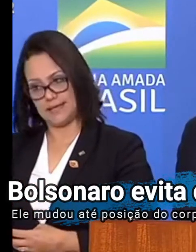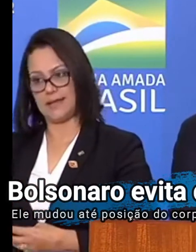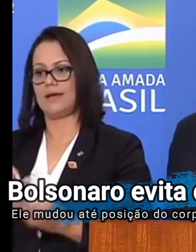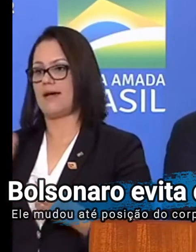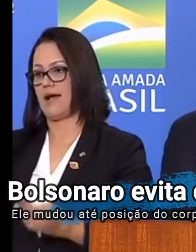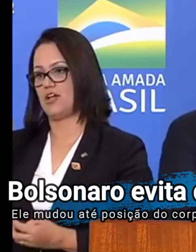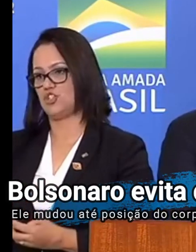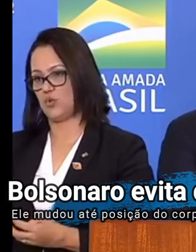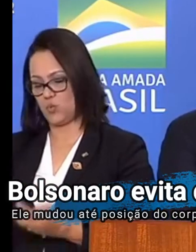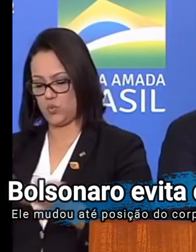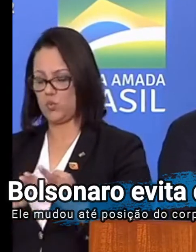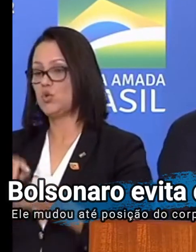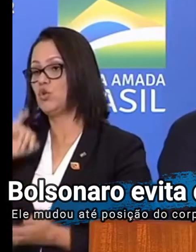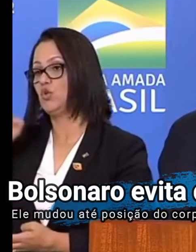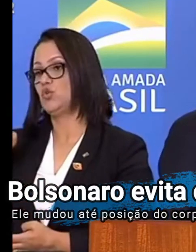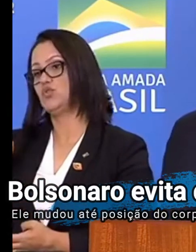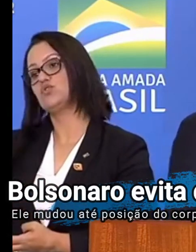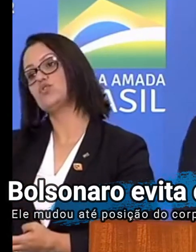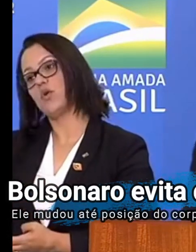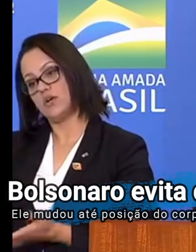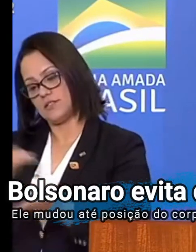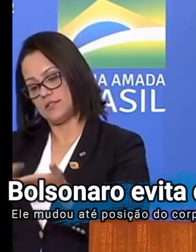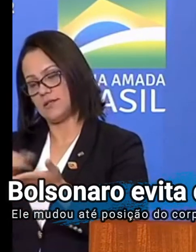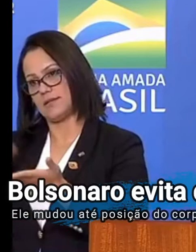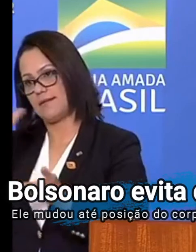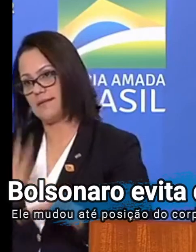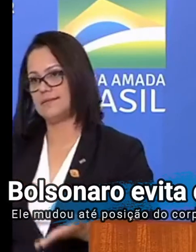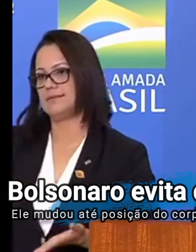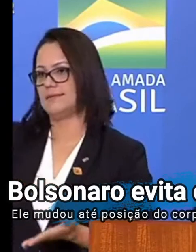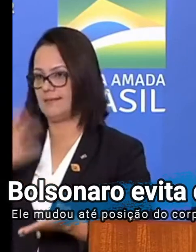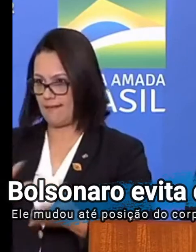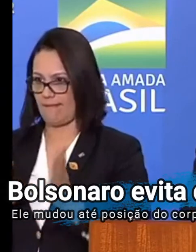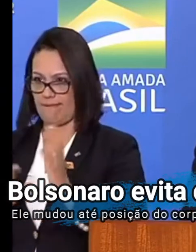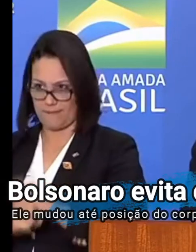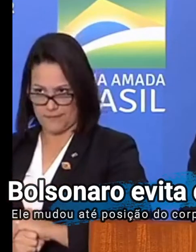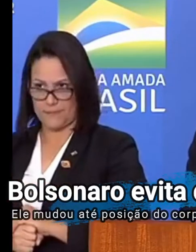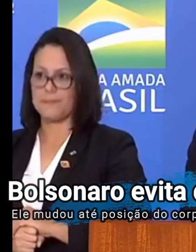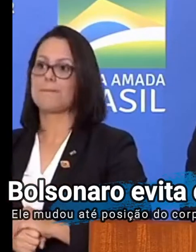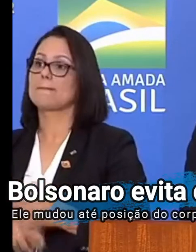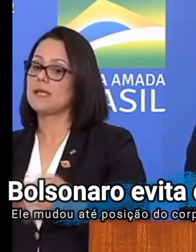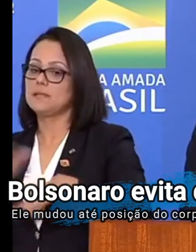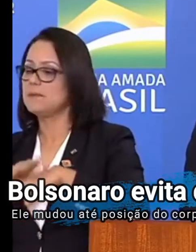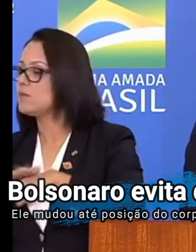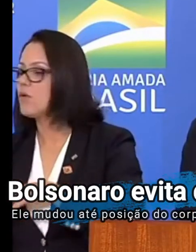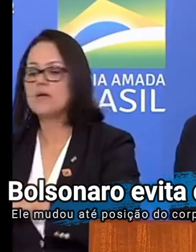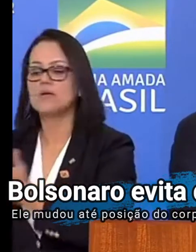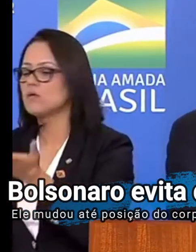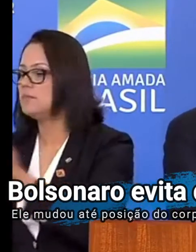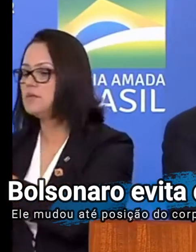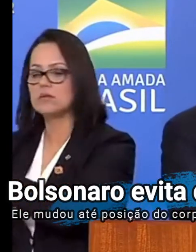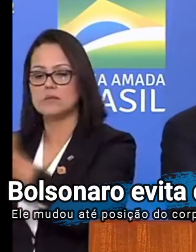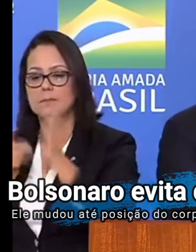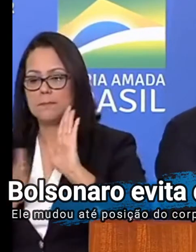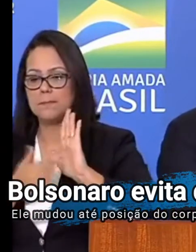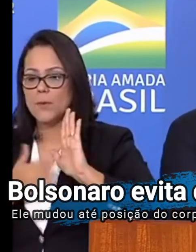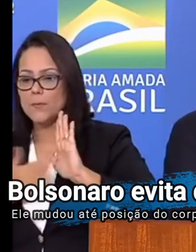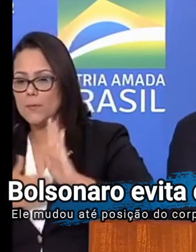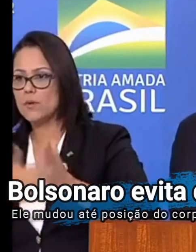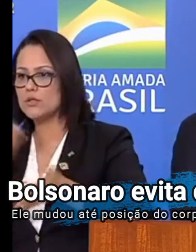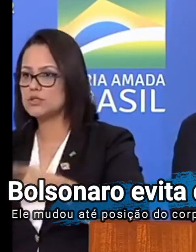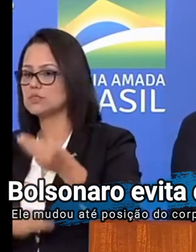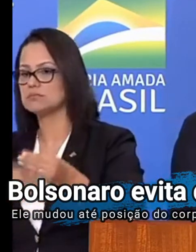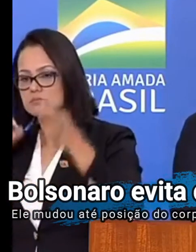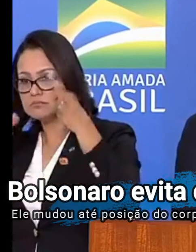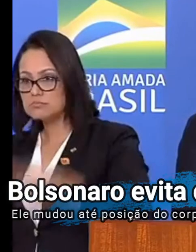da secretaria geral e as propostas que ele como um acordo e ela as pessoas adequadas para